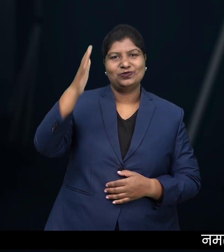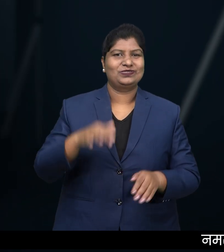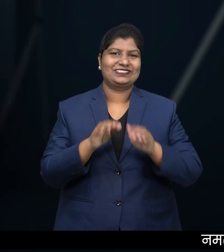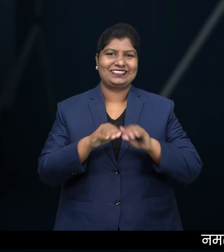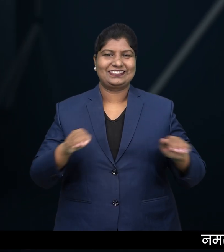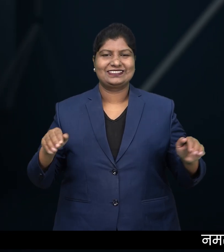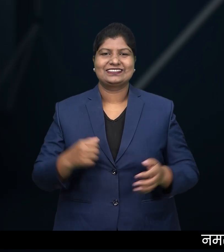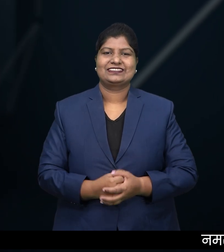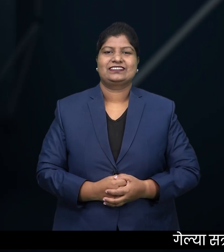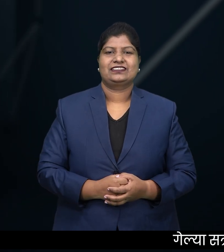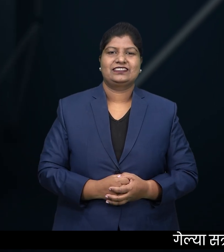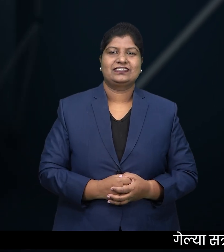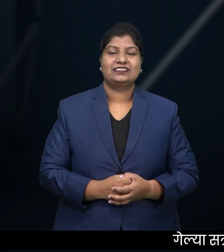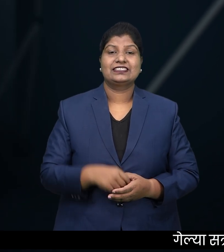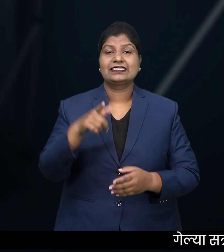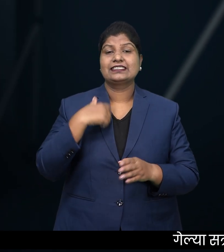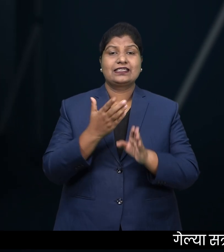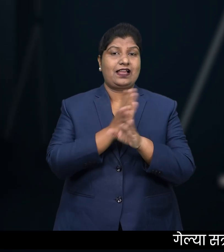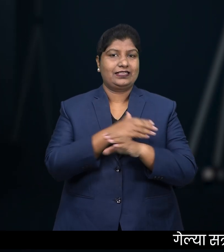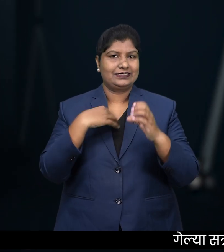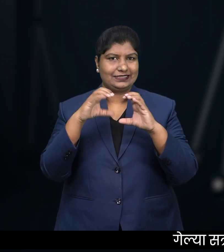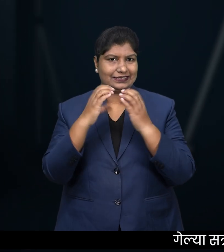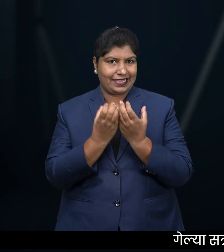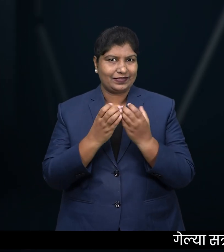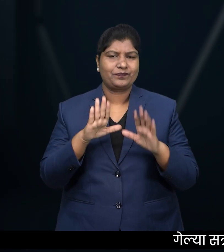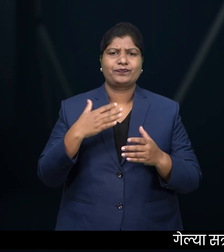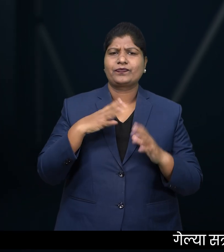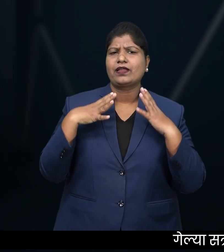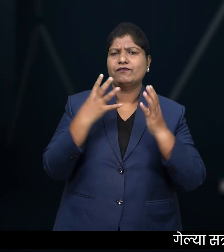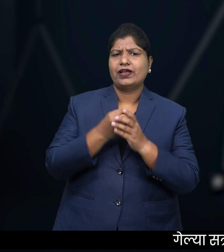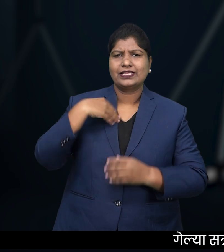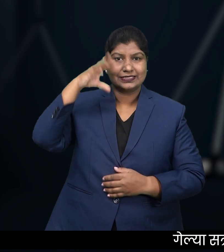मुलांनो, गेल्या सत्रात आपण क्षेत्रफळ